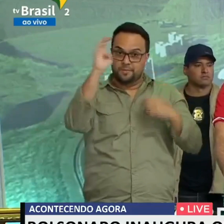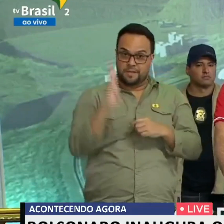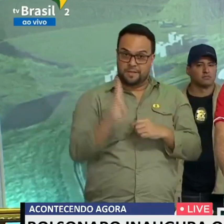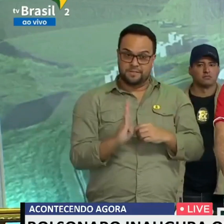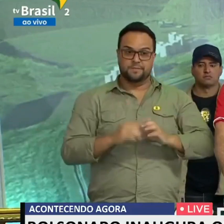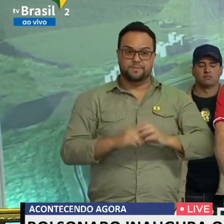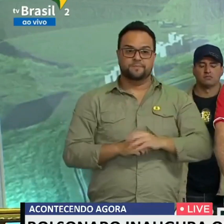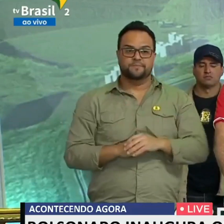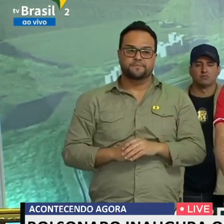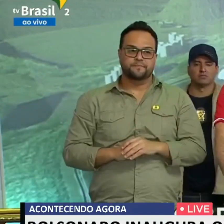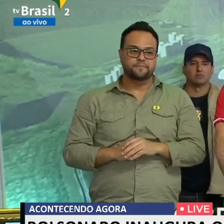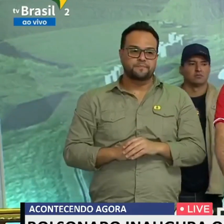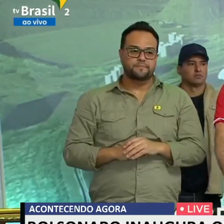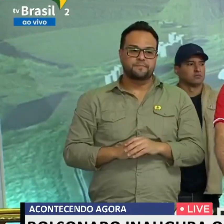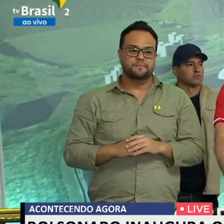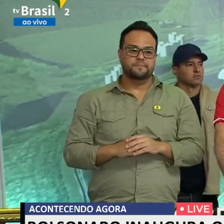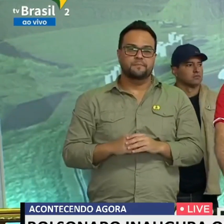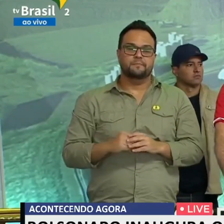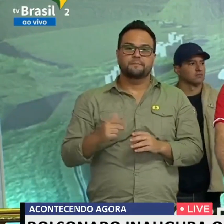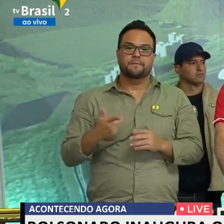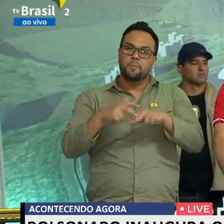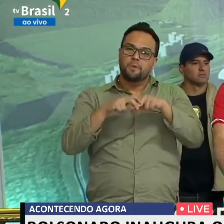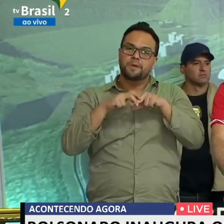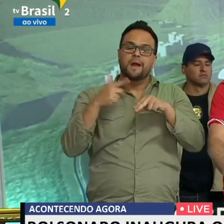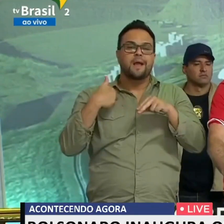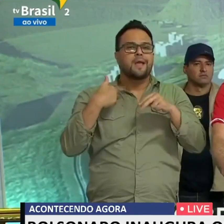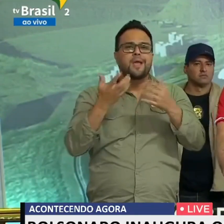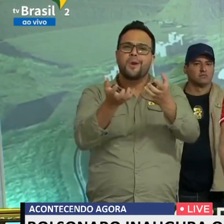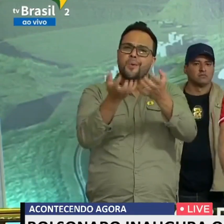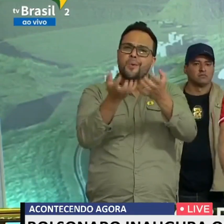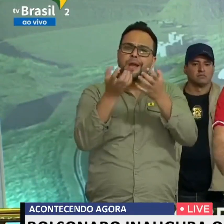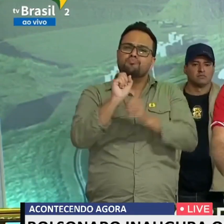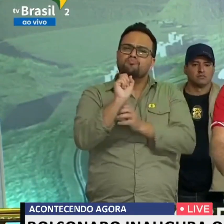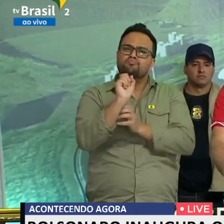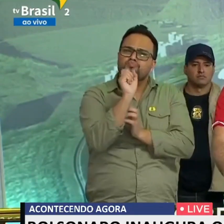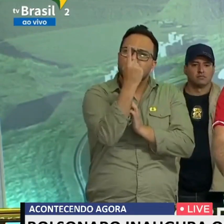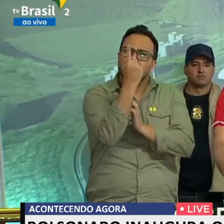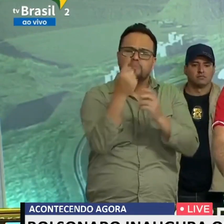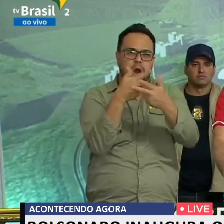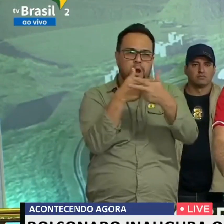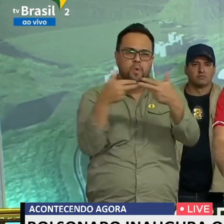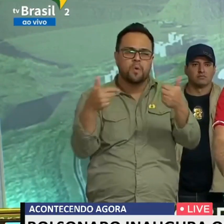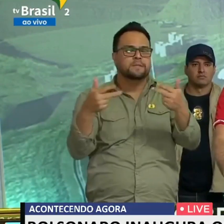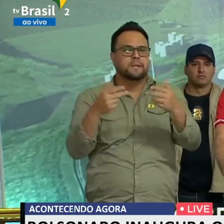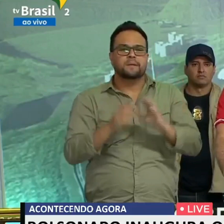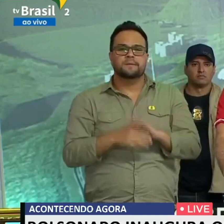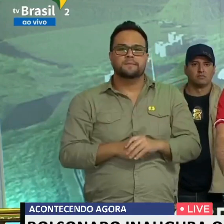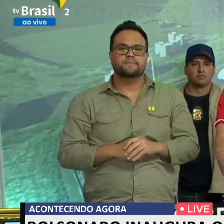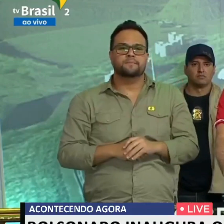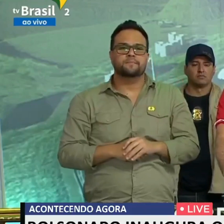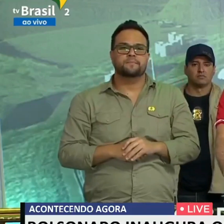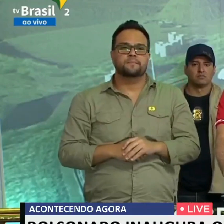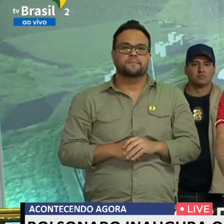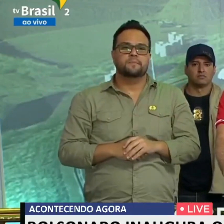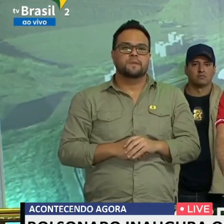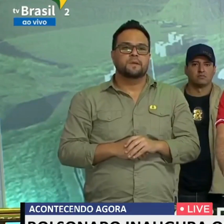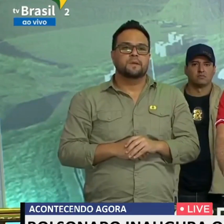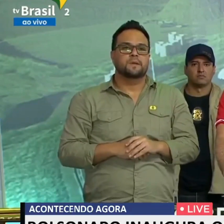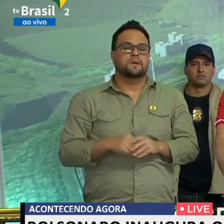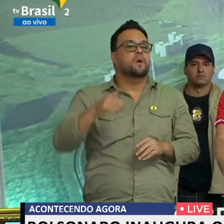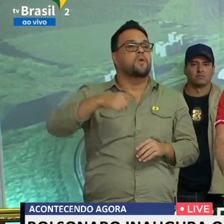E eu só quero, e sempre quis, fazer uma coisa. Fazer com que vocês